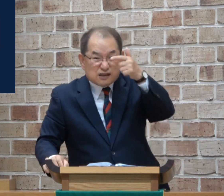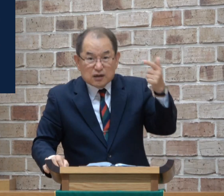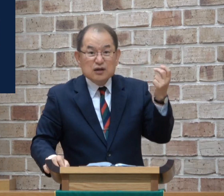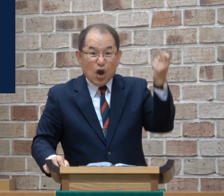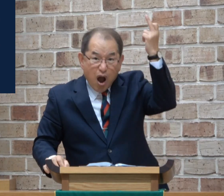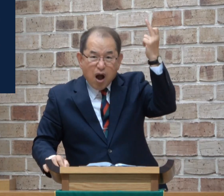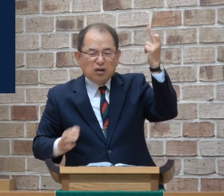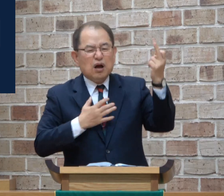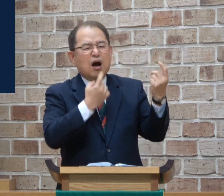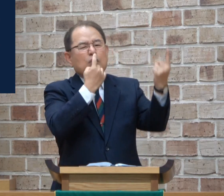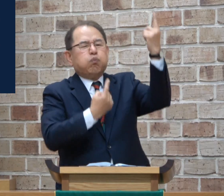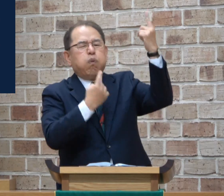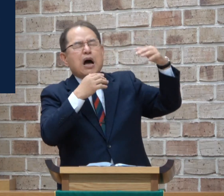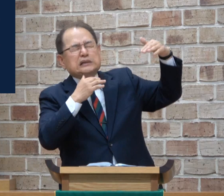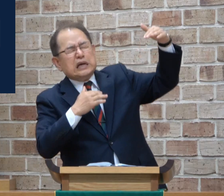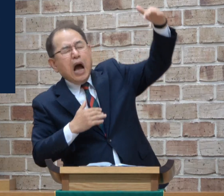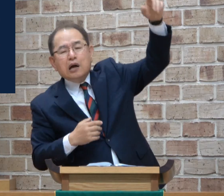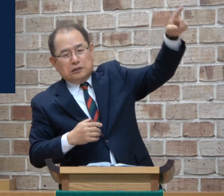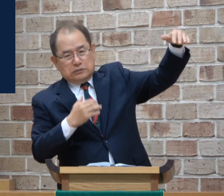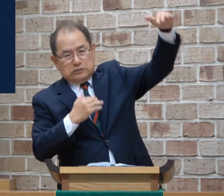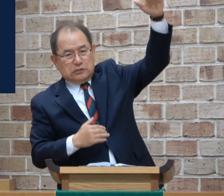형은 대단한 의사입니다.